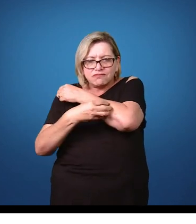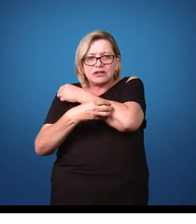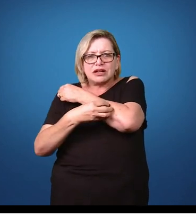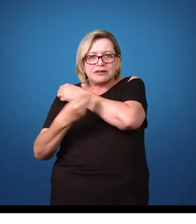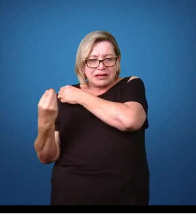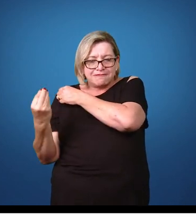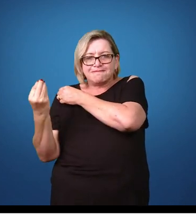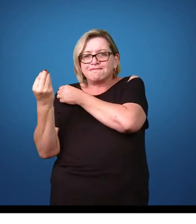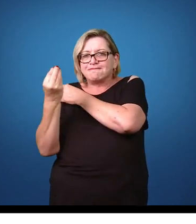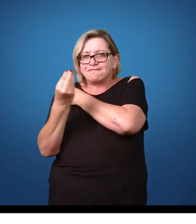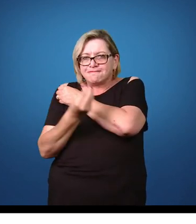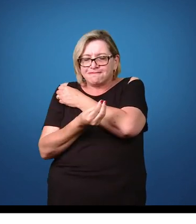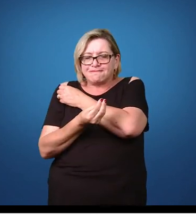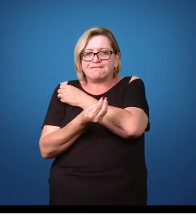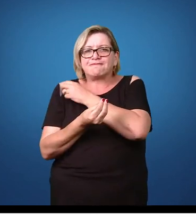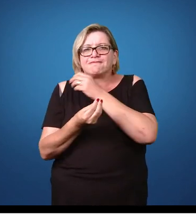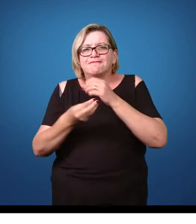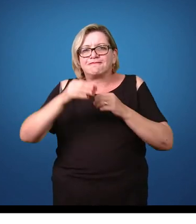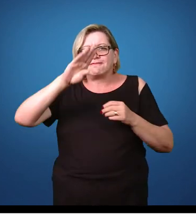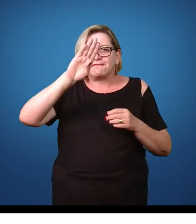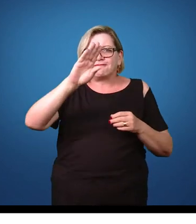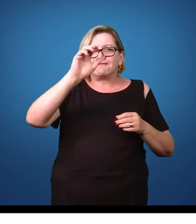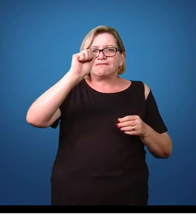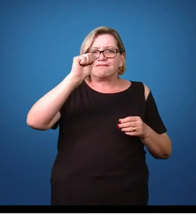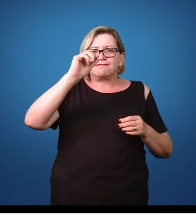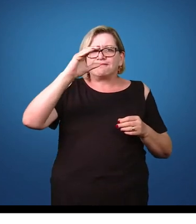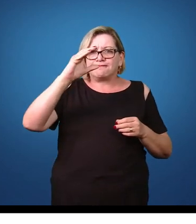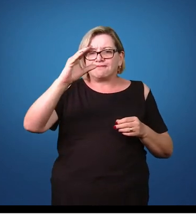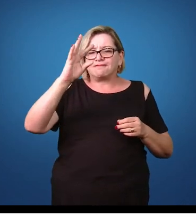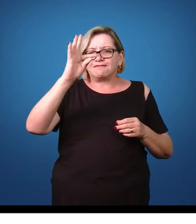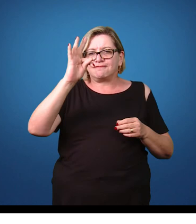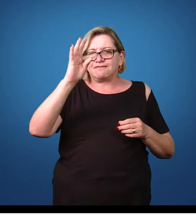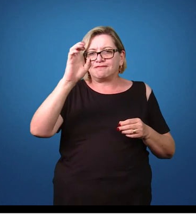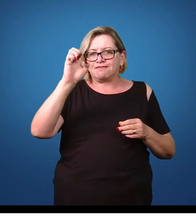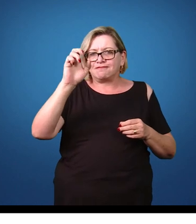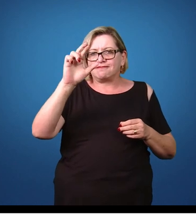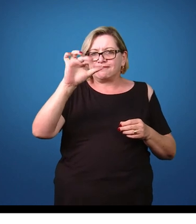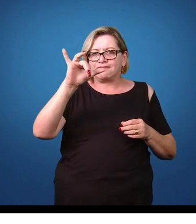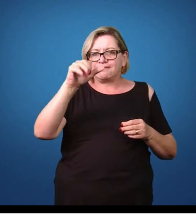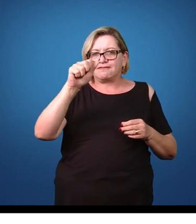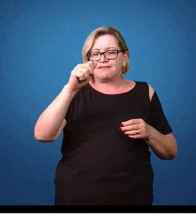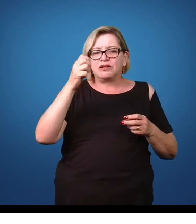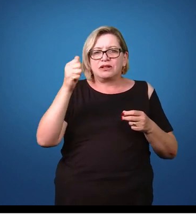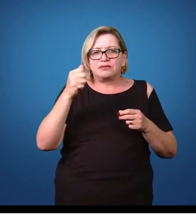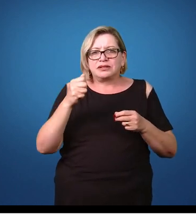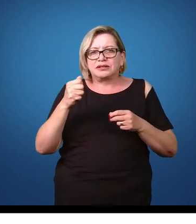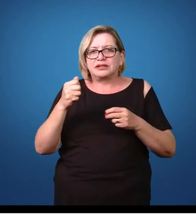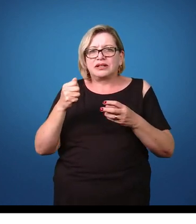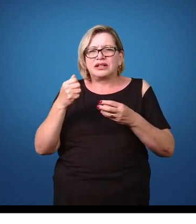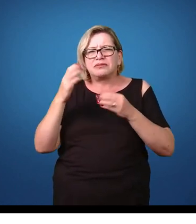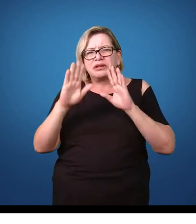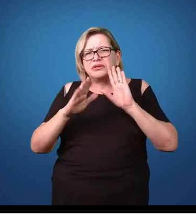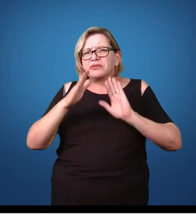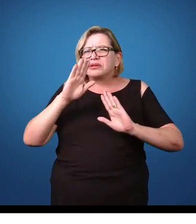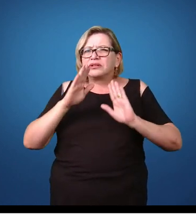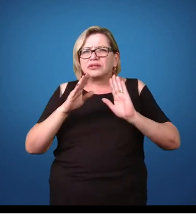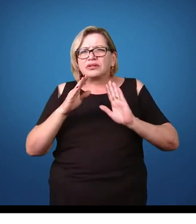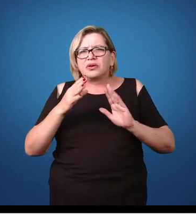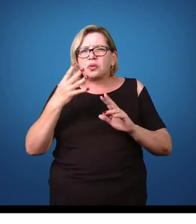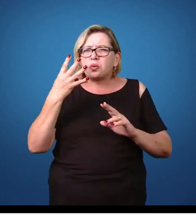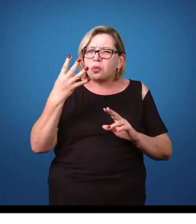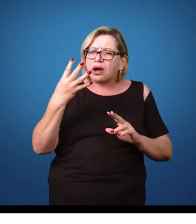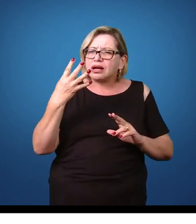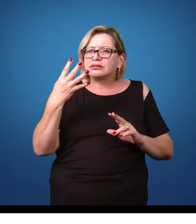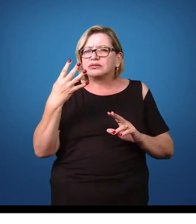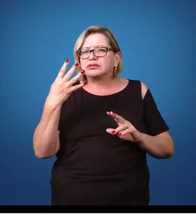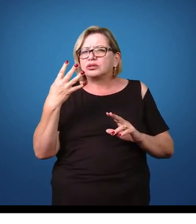poder transmitir uma quantidade significativa dessa bactéria para o hospedeiro humano, ele tem que ficar de quatro, mais ou